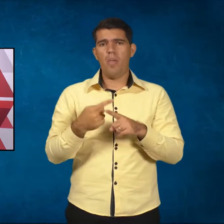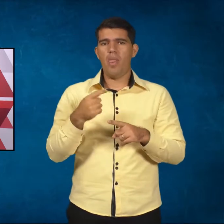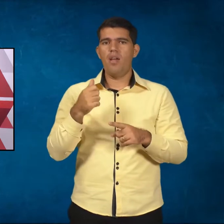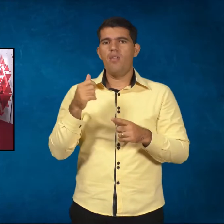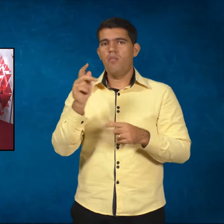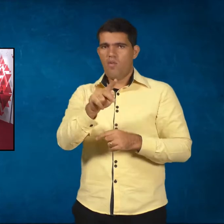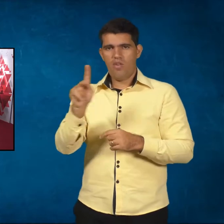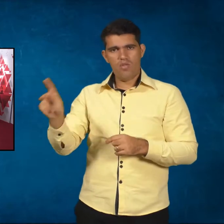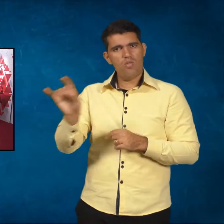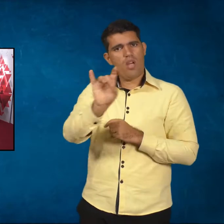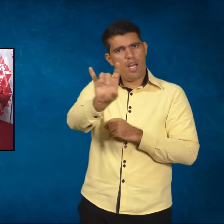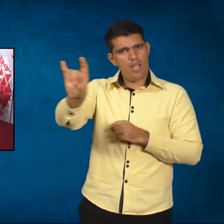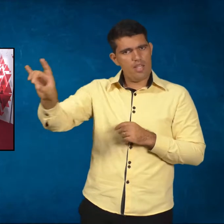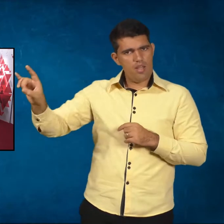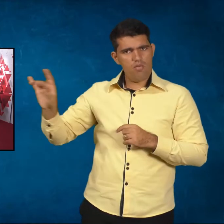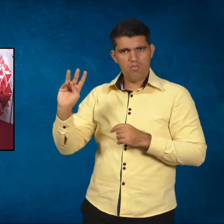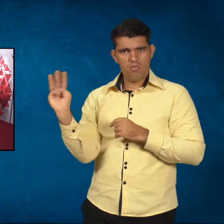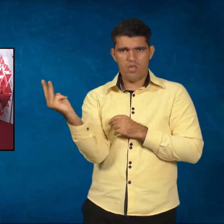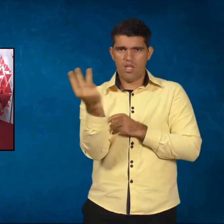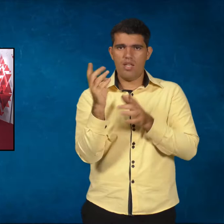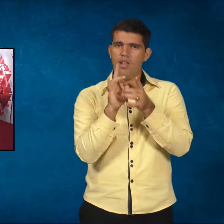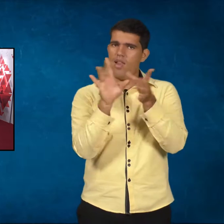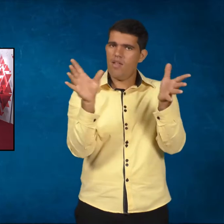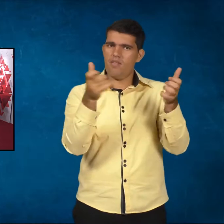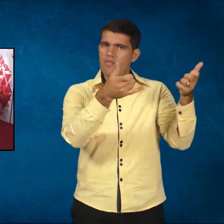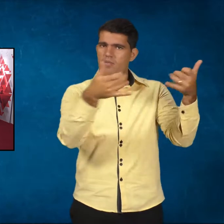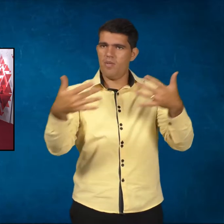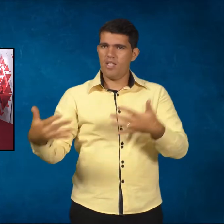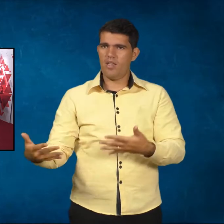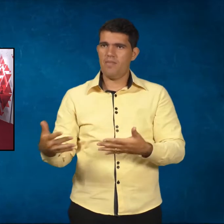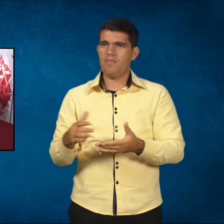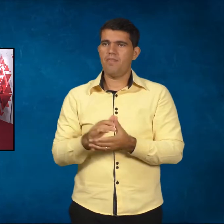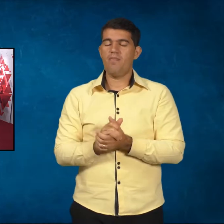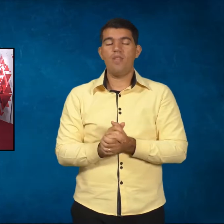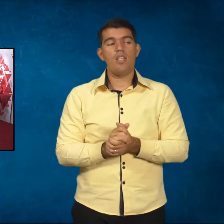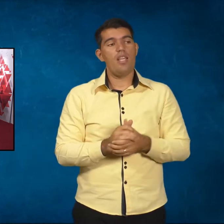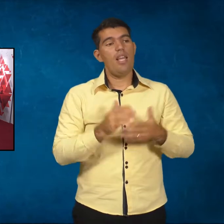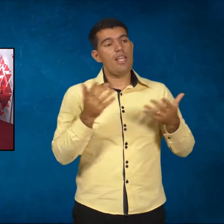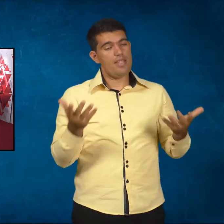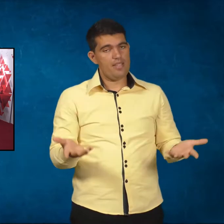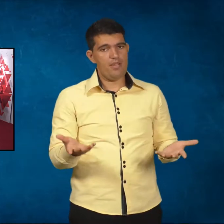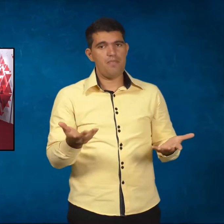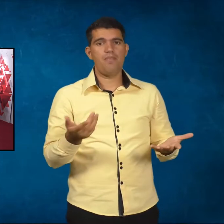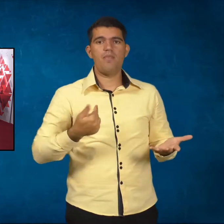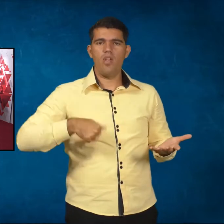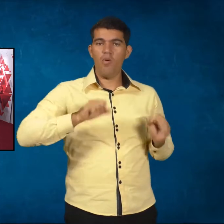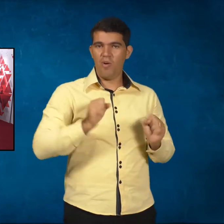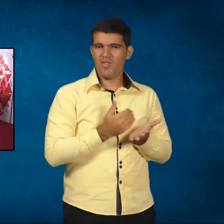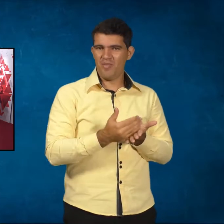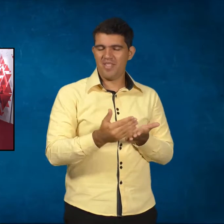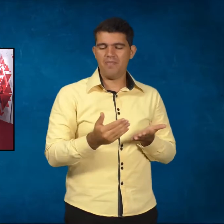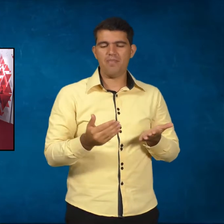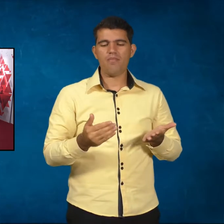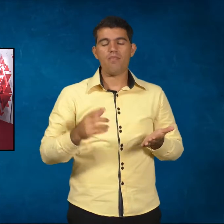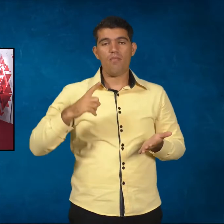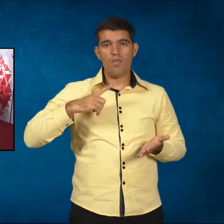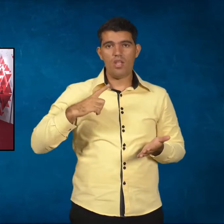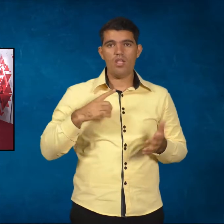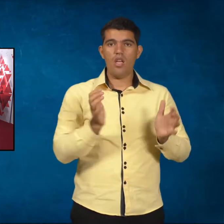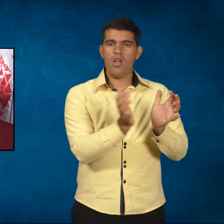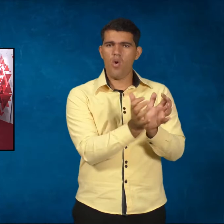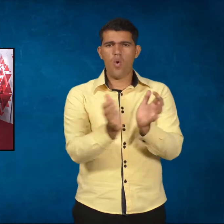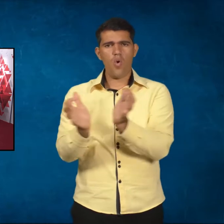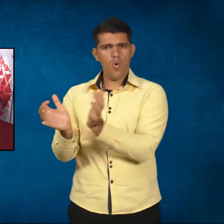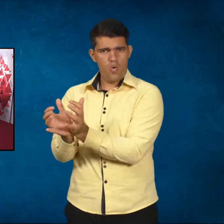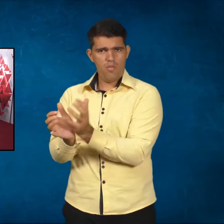professora maria claro professora jane professor leôncio fique à vontade posso começar eu acho que a gente tem pelo